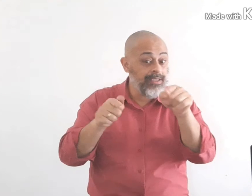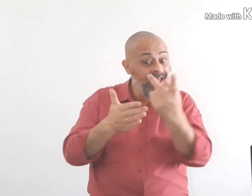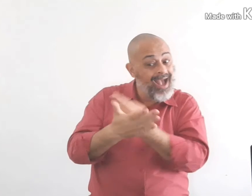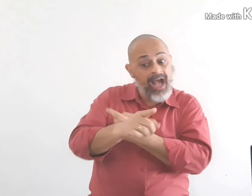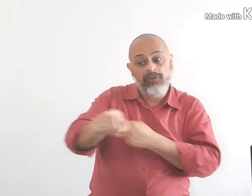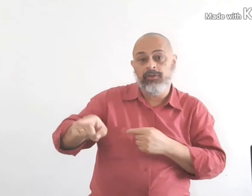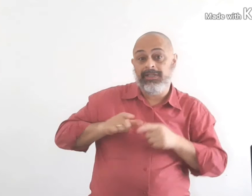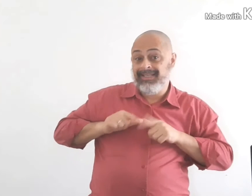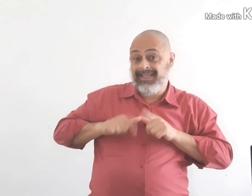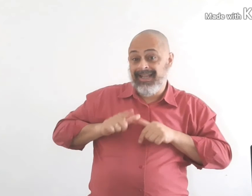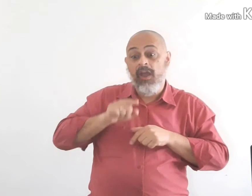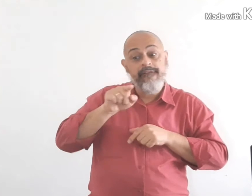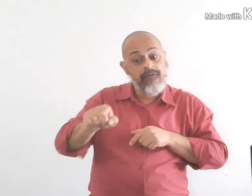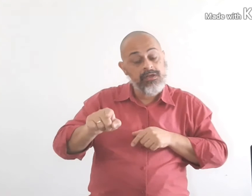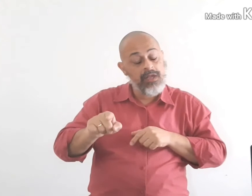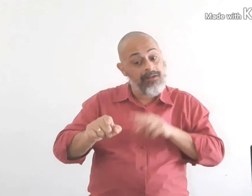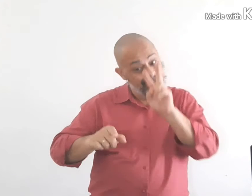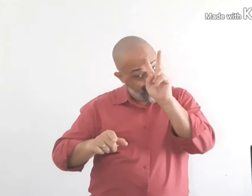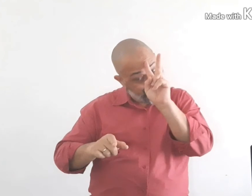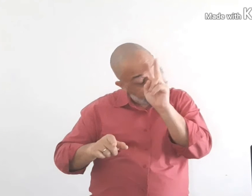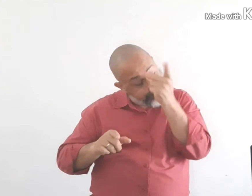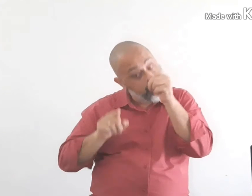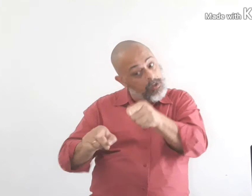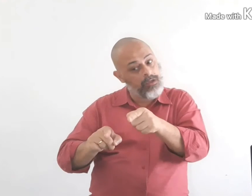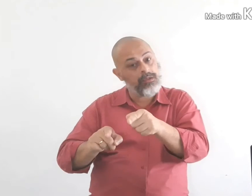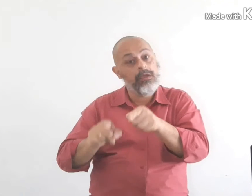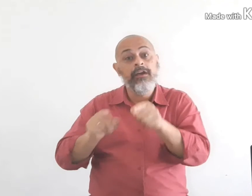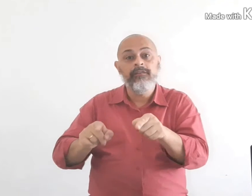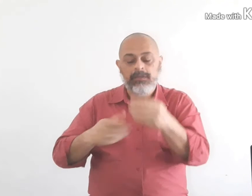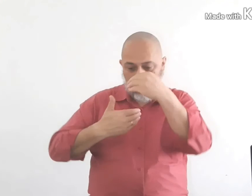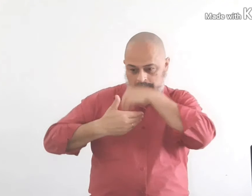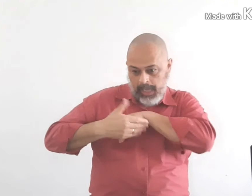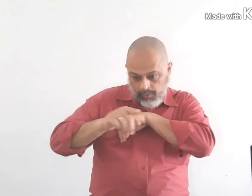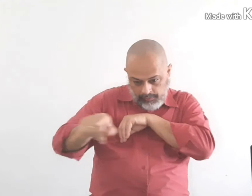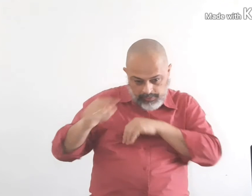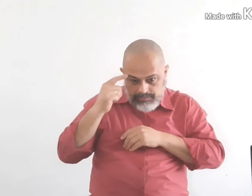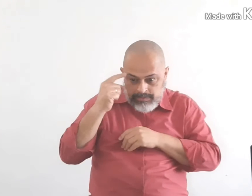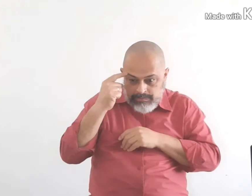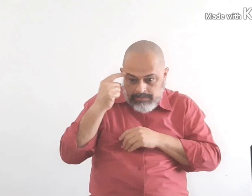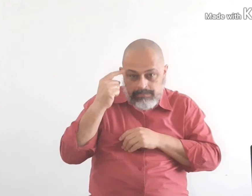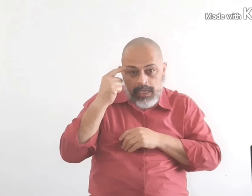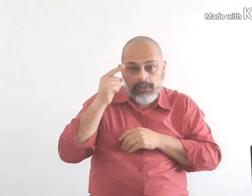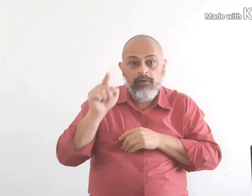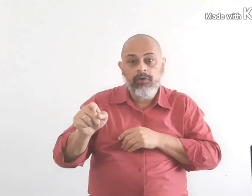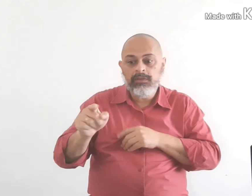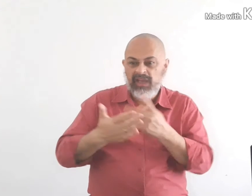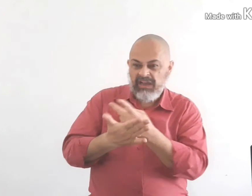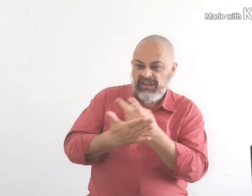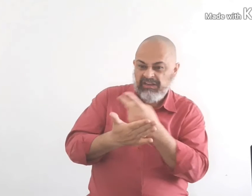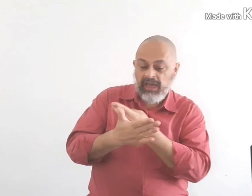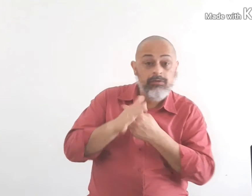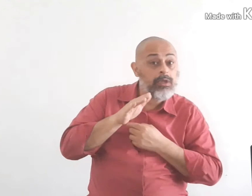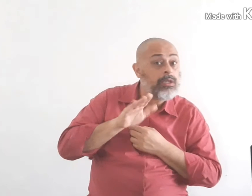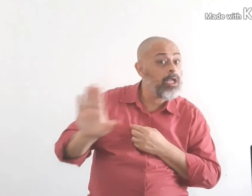e apartai-vos dos vossos ídolos, deixem os ídolos dos seus corações e dai as costas a todas as vossas abominações,